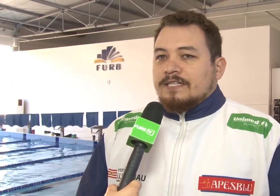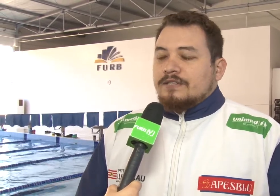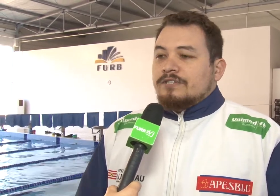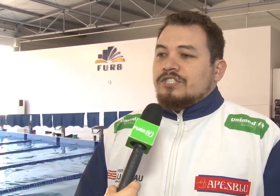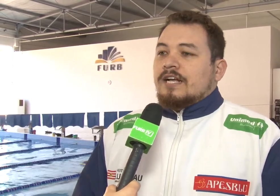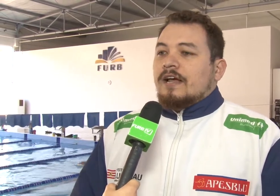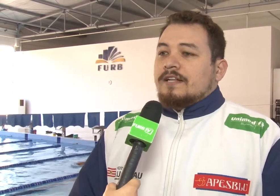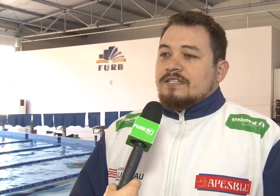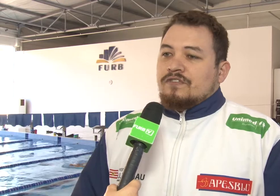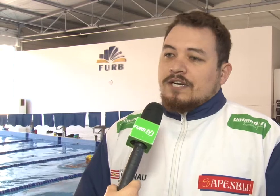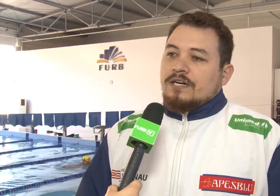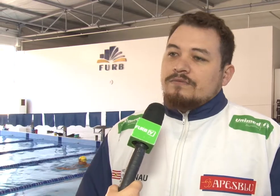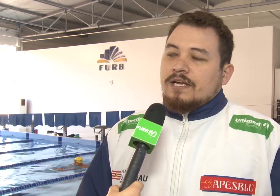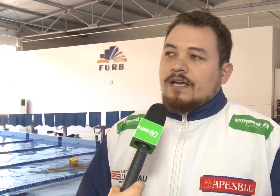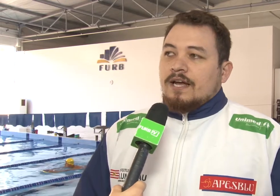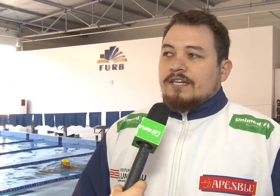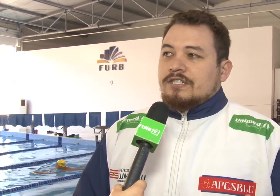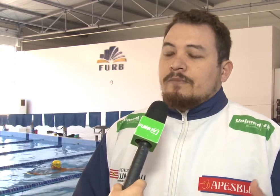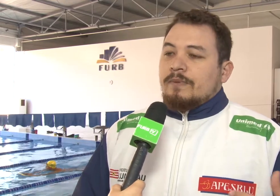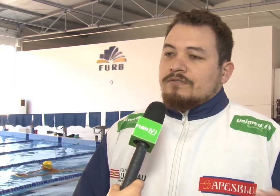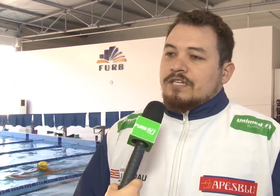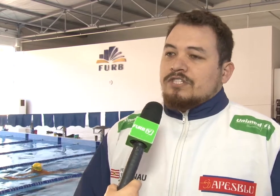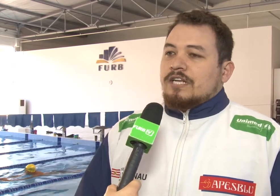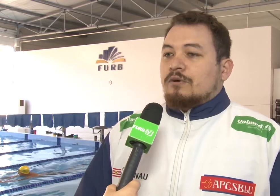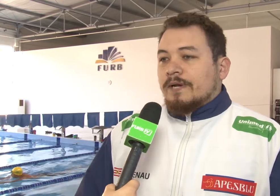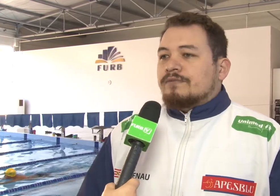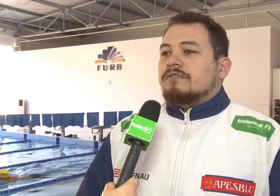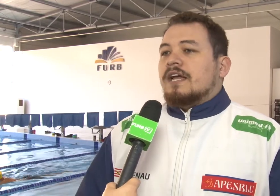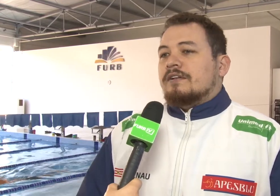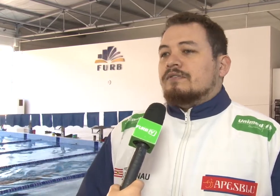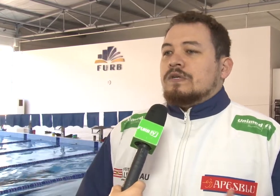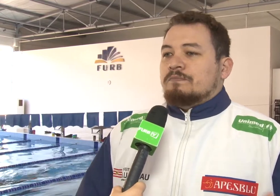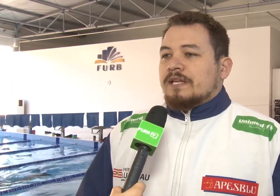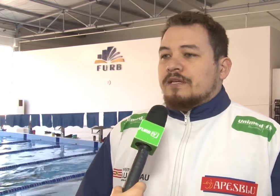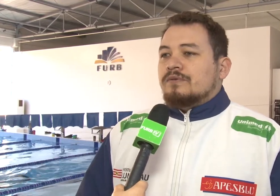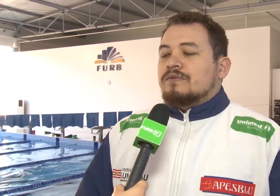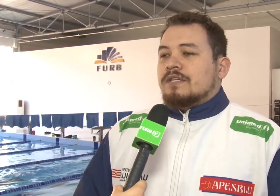Brasil, a gente está intensificando. A gente tem momentos que a gente está dobrando o treino em dois períodos.